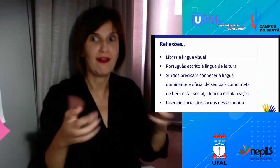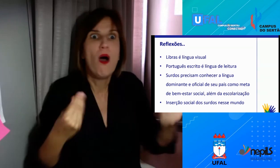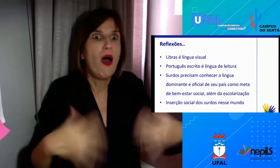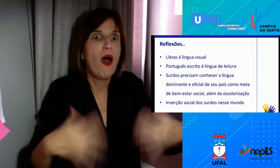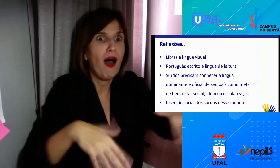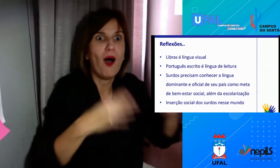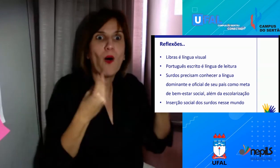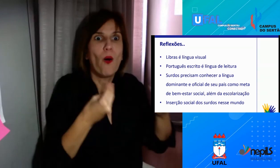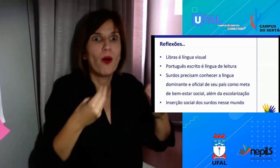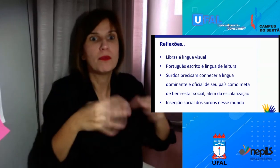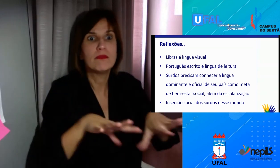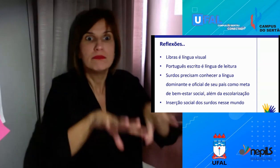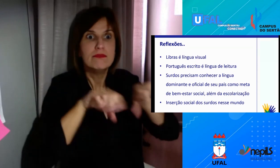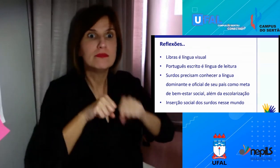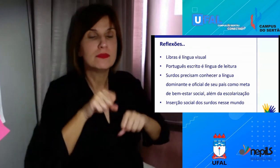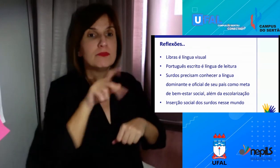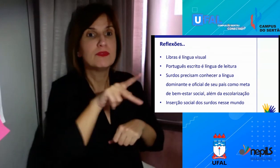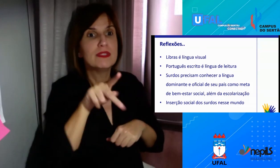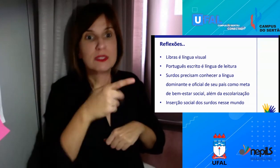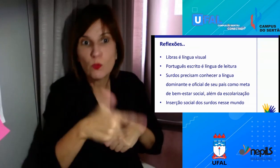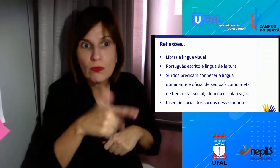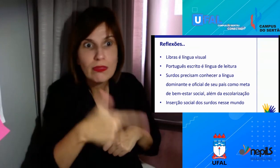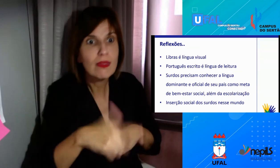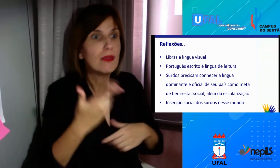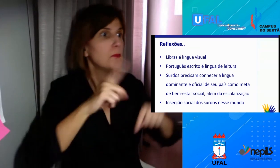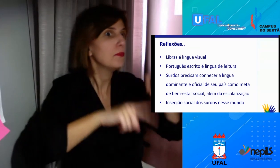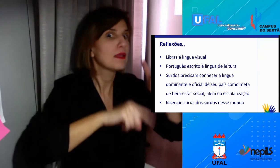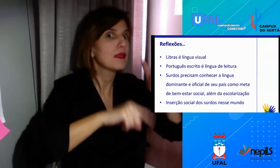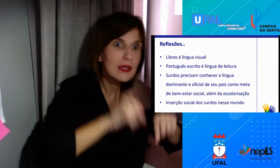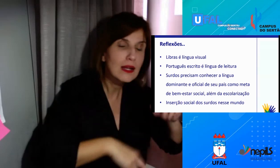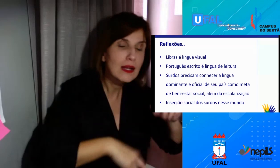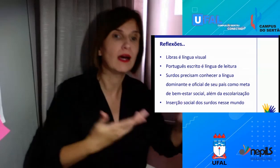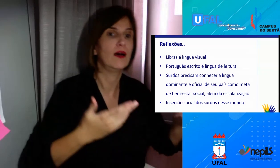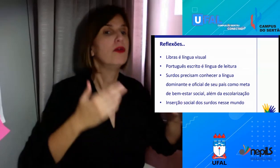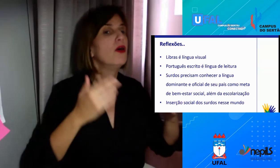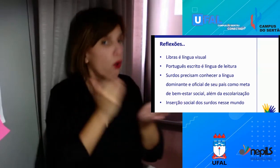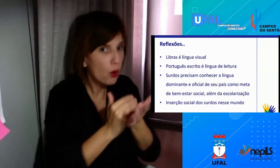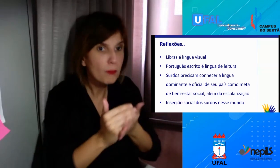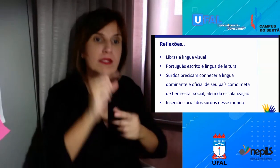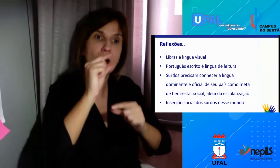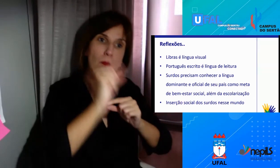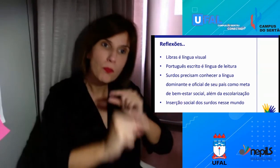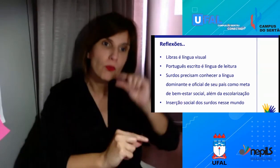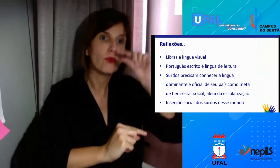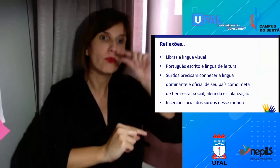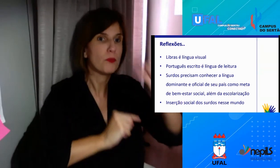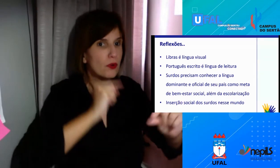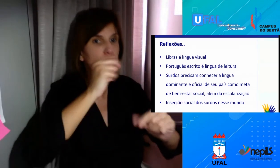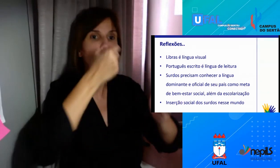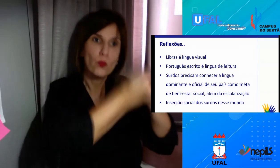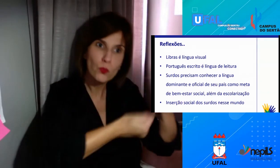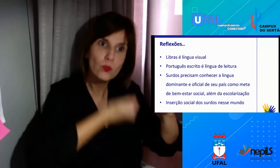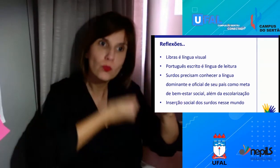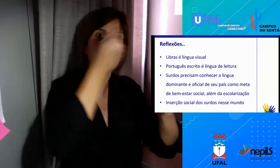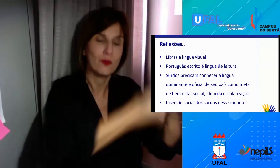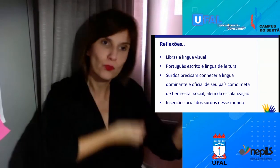precoce até os mais variados níveis, para que a criança, a partir desse conhecimento muito grande da língua, possa